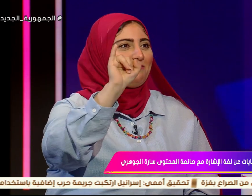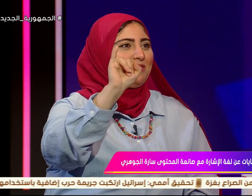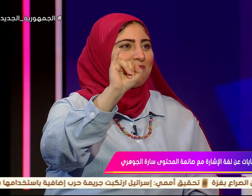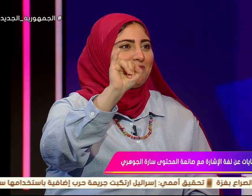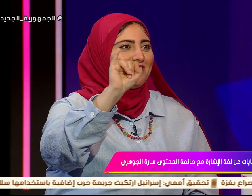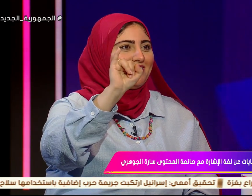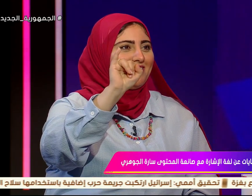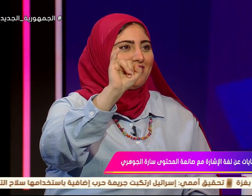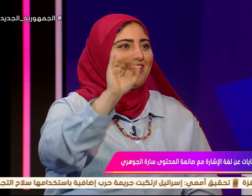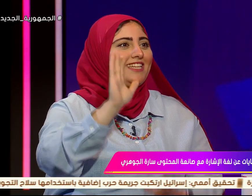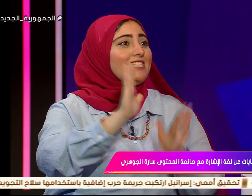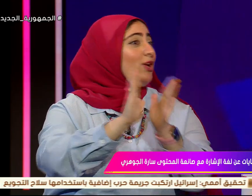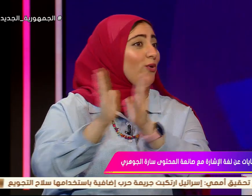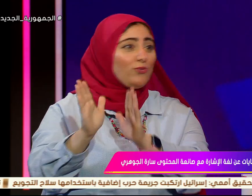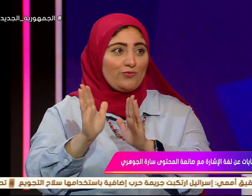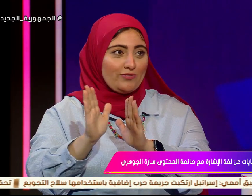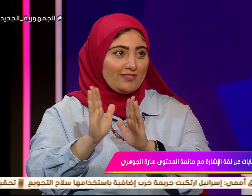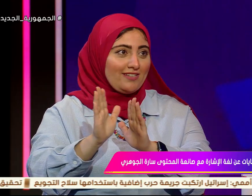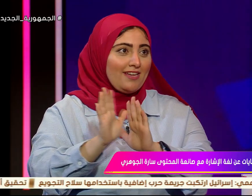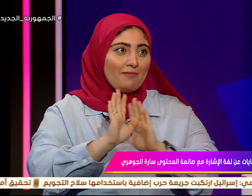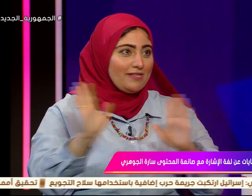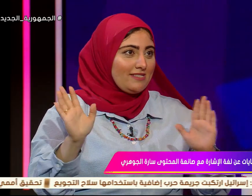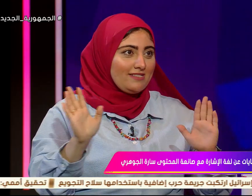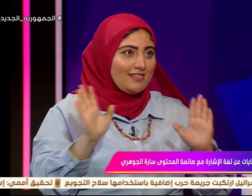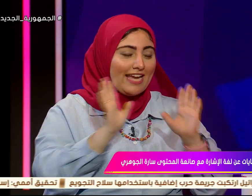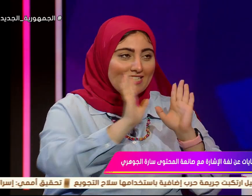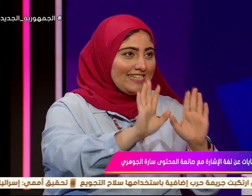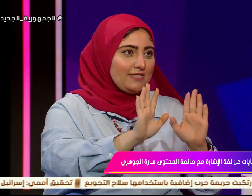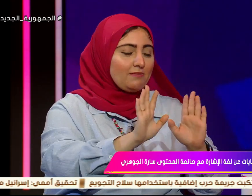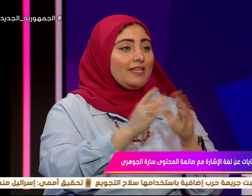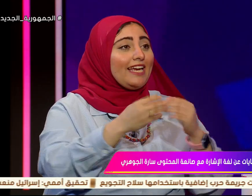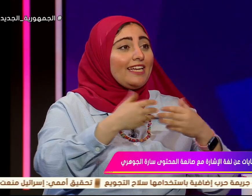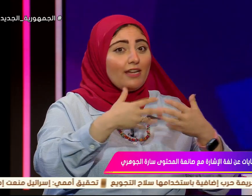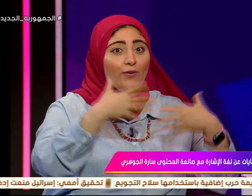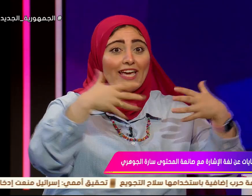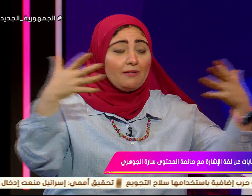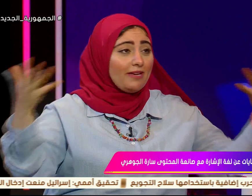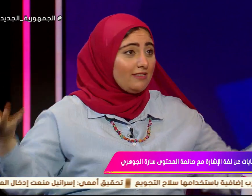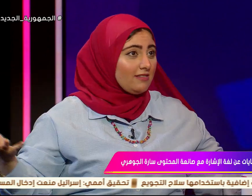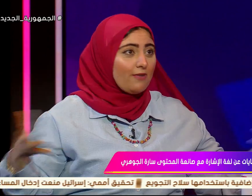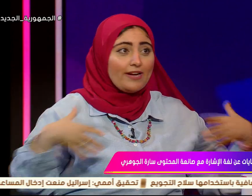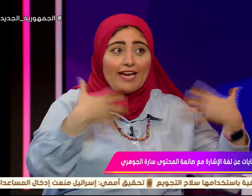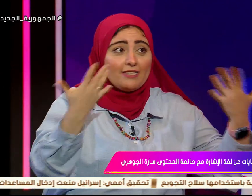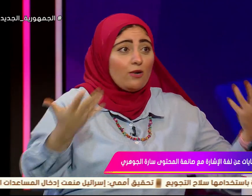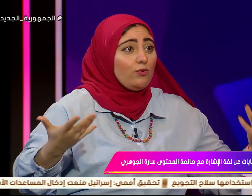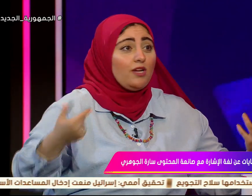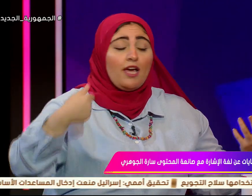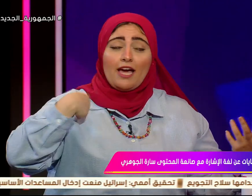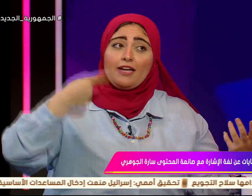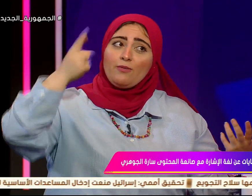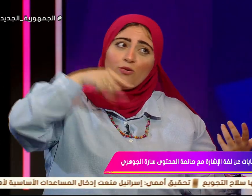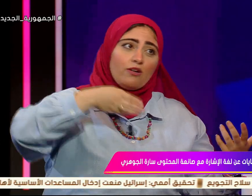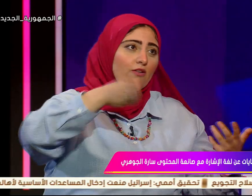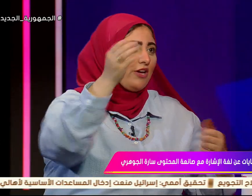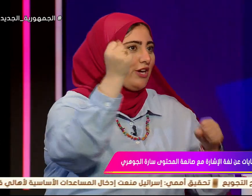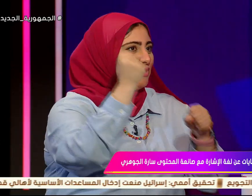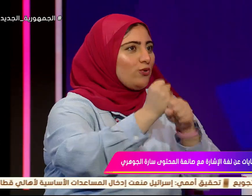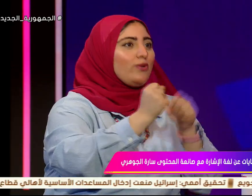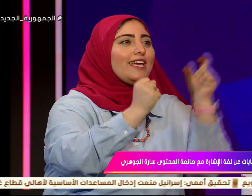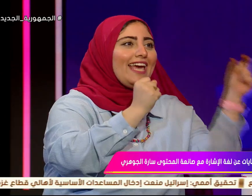م اوكي دي الحروف بس يعني الاسم لكن لو كلمات لو انا عايزه اقول انا بكره شرايح الشغل